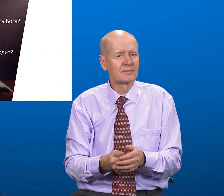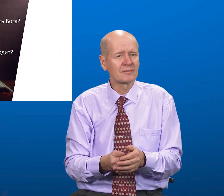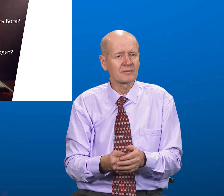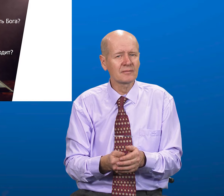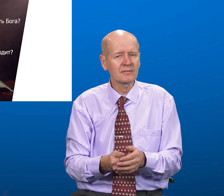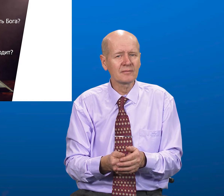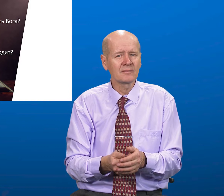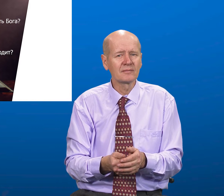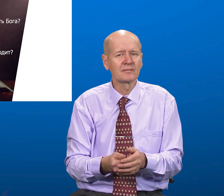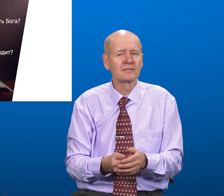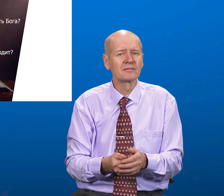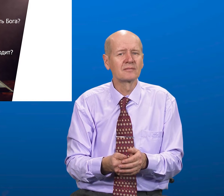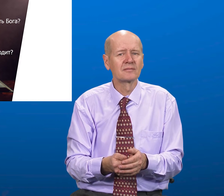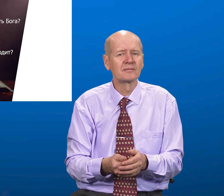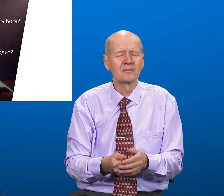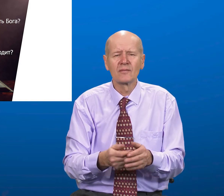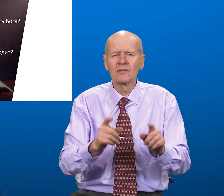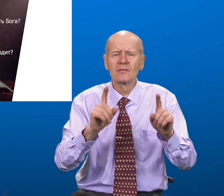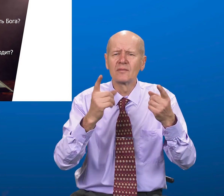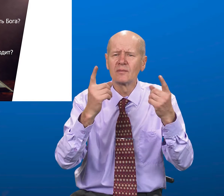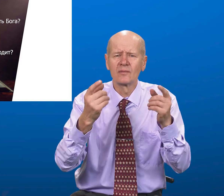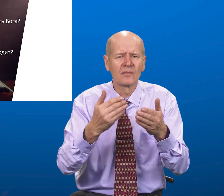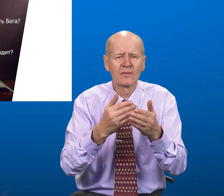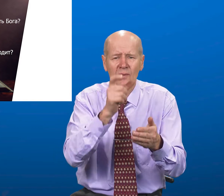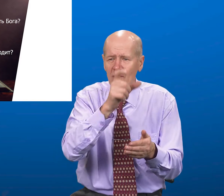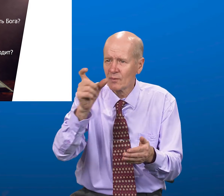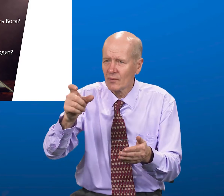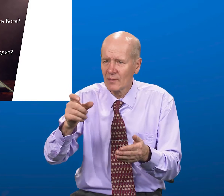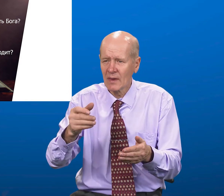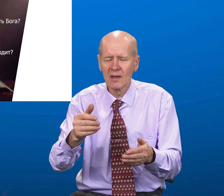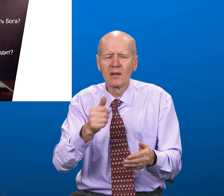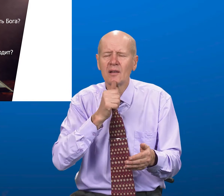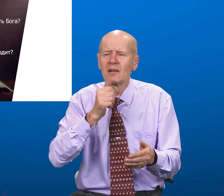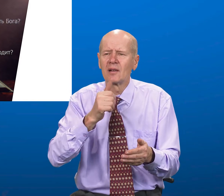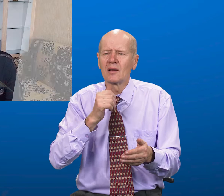жизни. Почему это невозможно и к чему приводит?